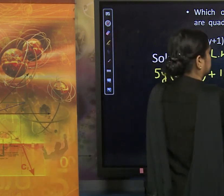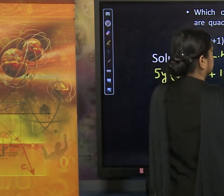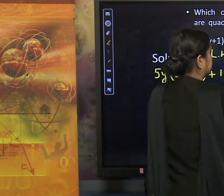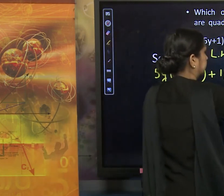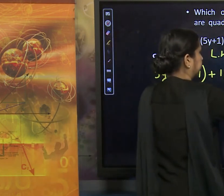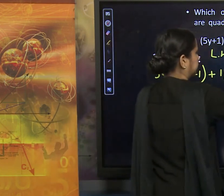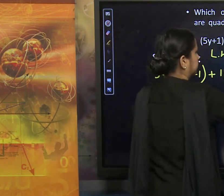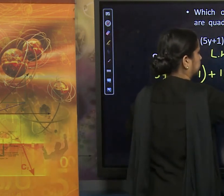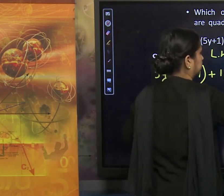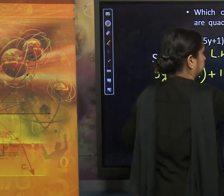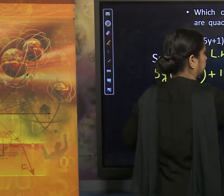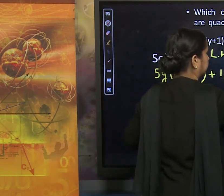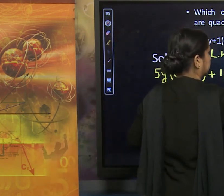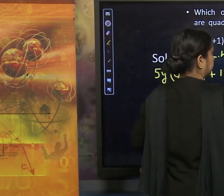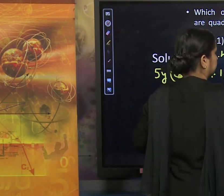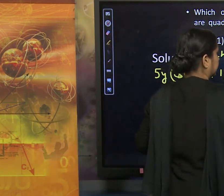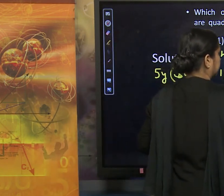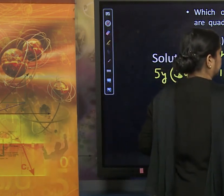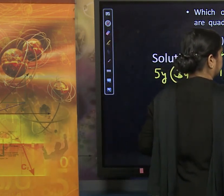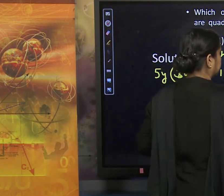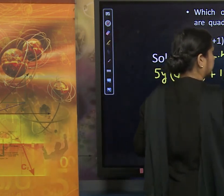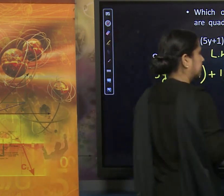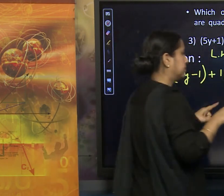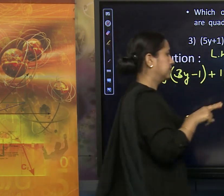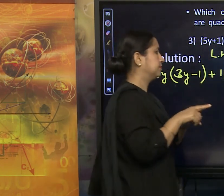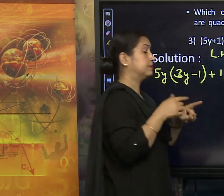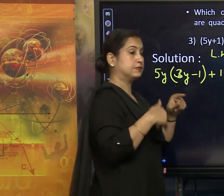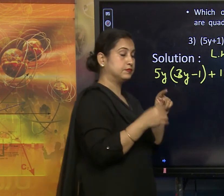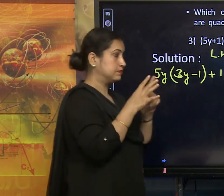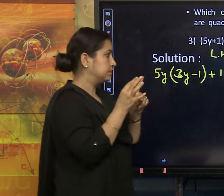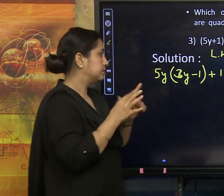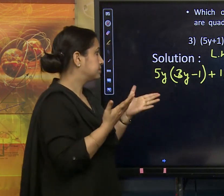तो हमारा समीकरण इस प्रकार हमें प्राप्त हुआ।